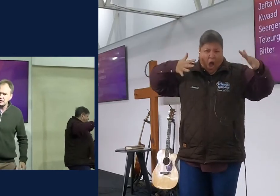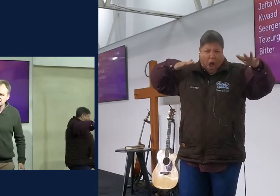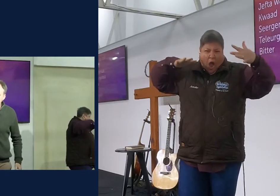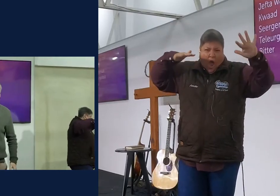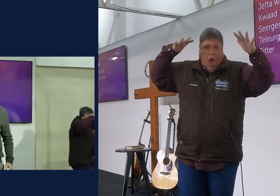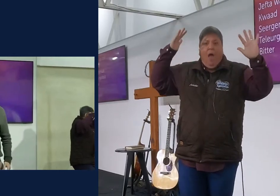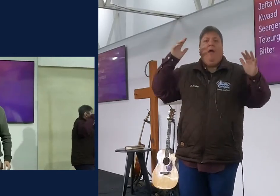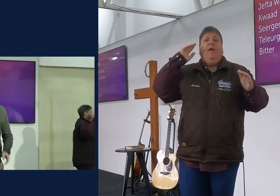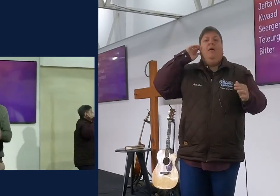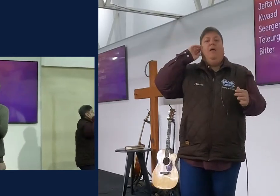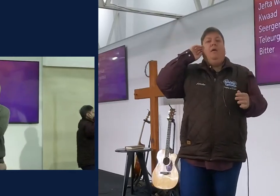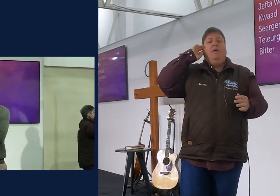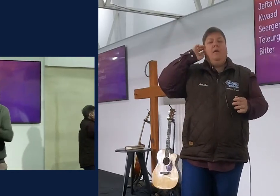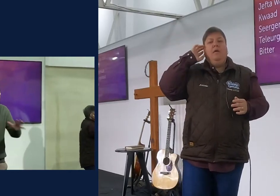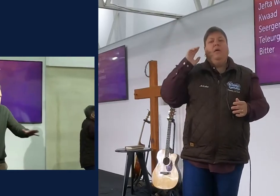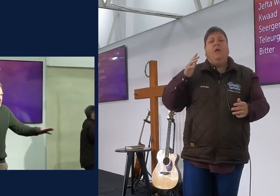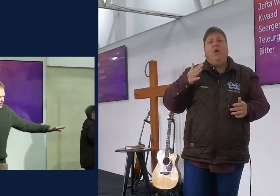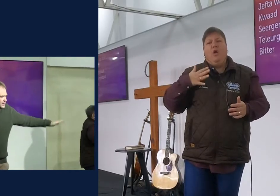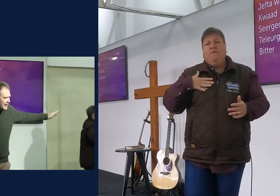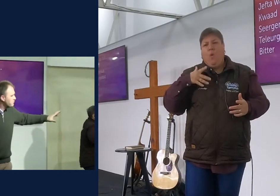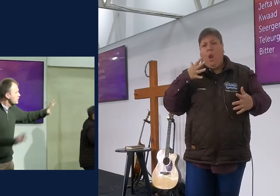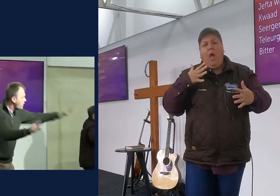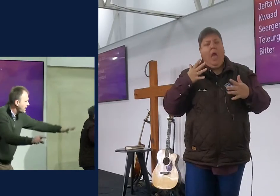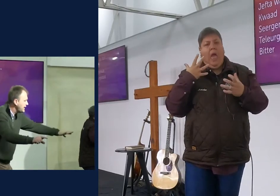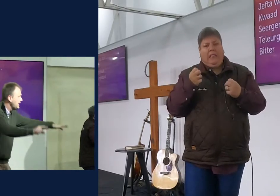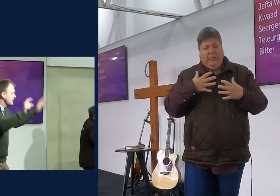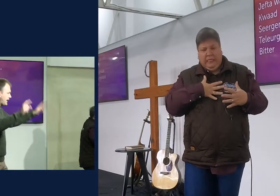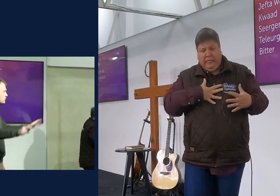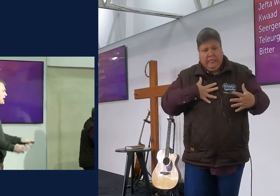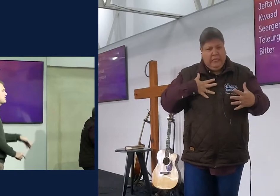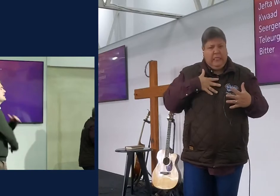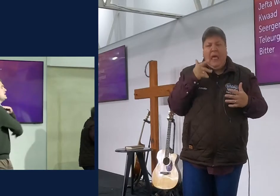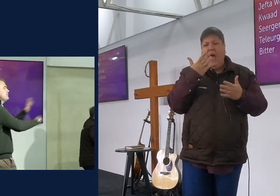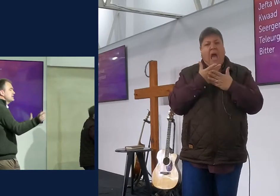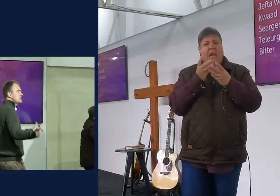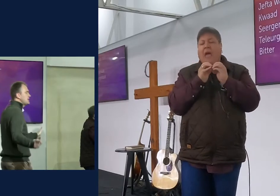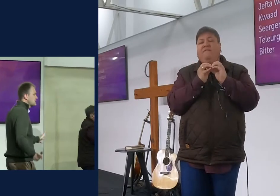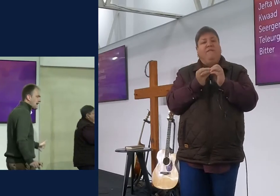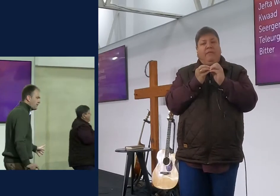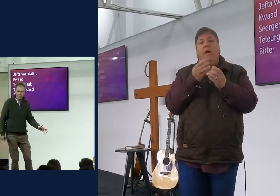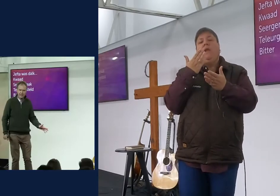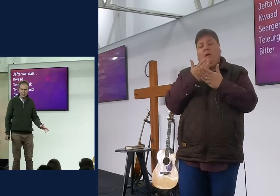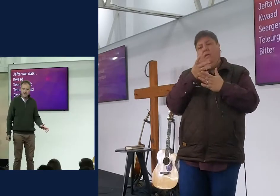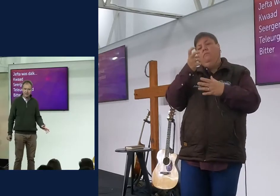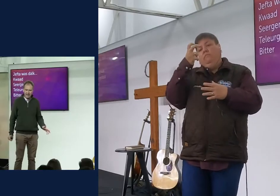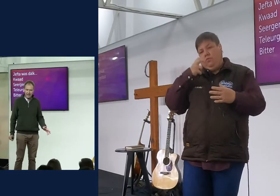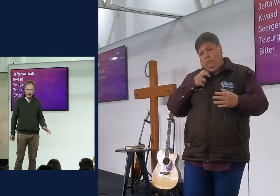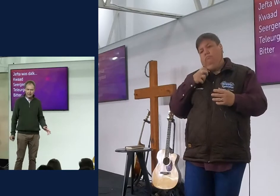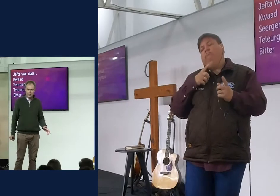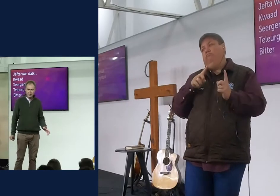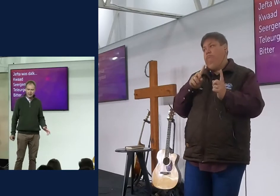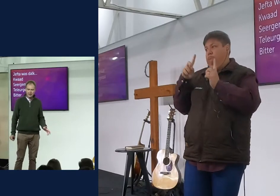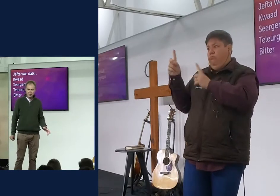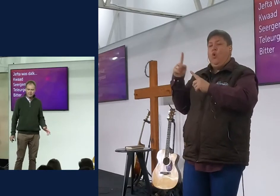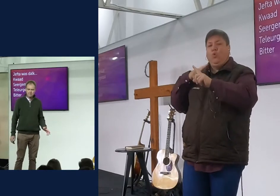inskryf jou my Christen naam daarop, en gaan sien om, en ons gaan jou dier het help, moet nie waar en nie, jy gaan ok wees, niemand gedink sê ek van jou nie, nie?